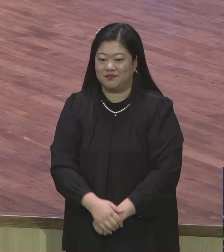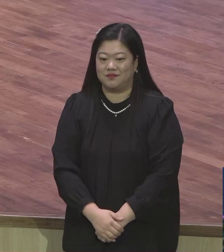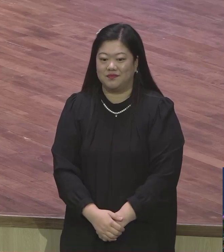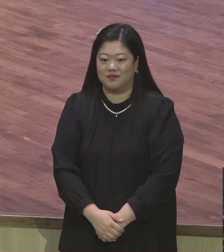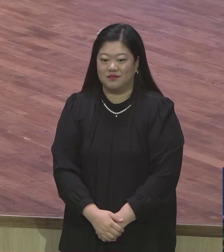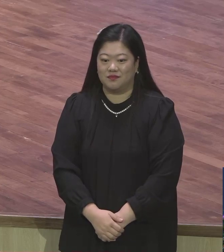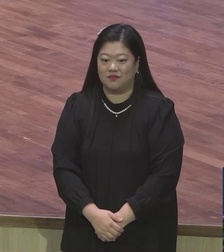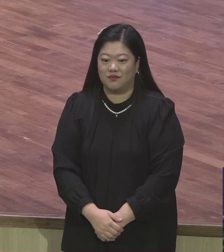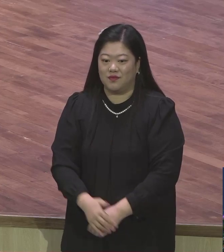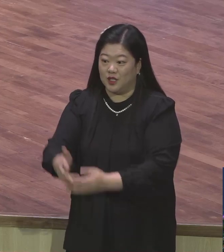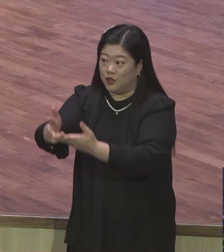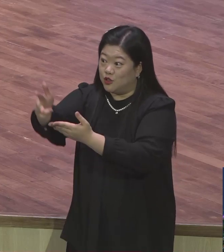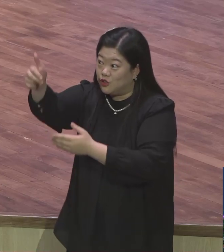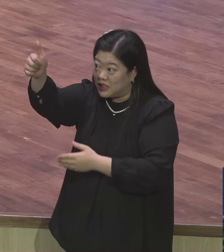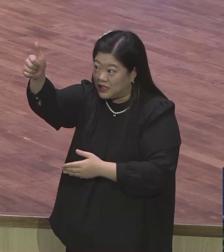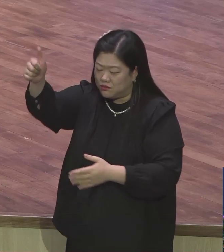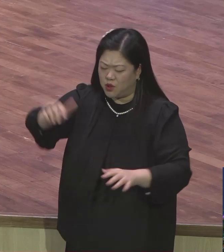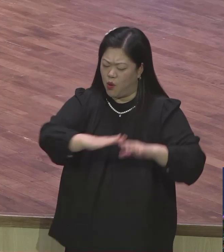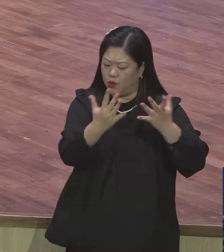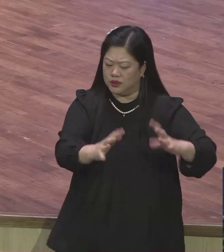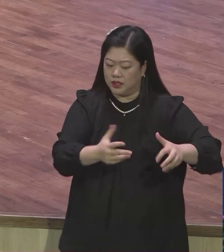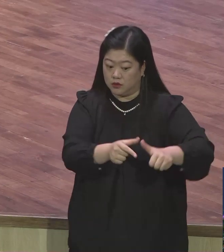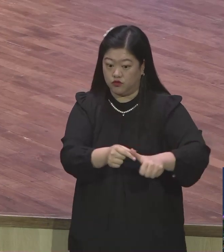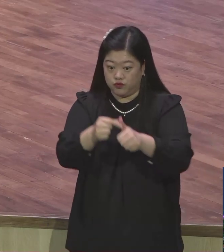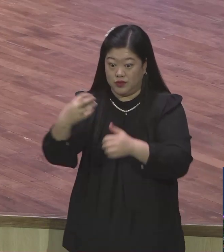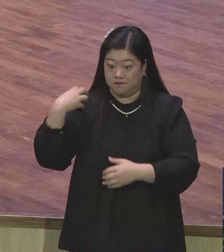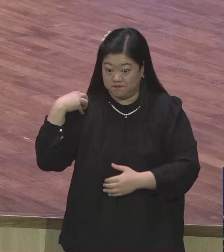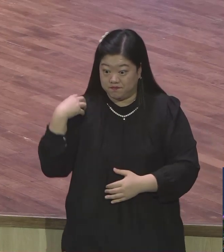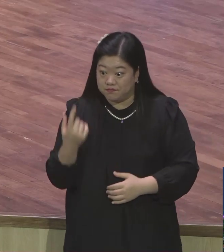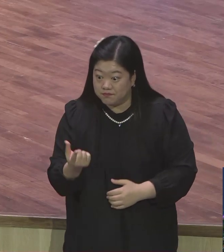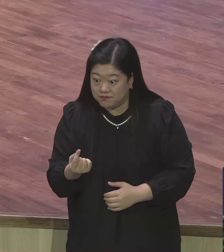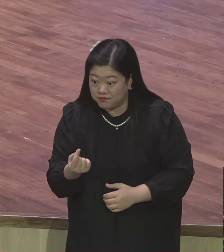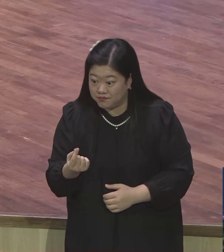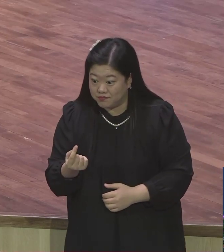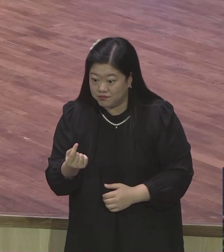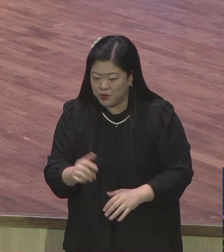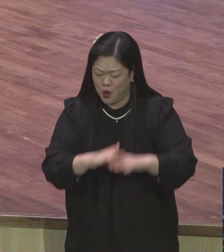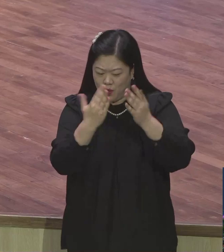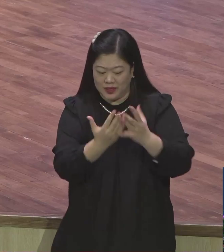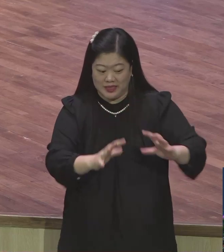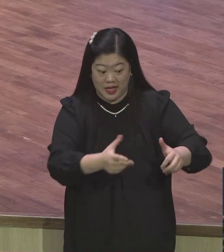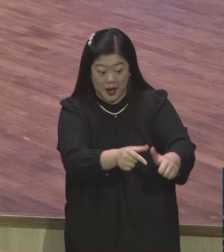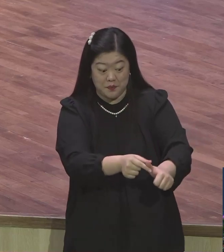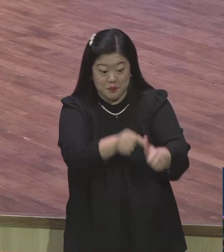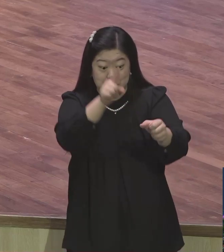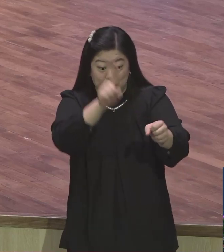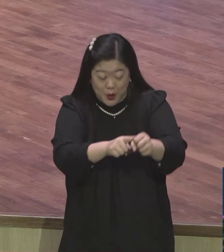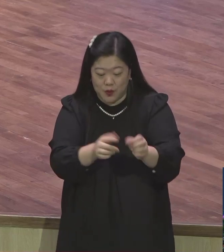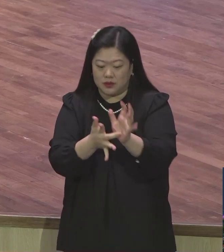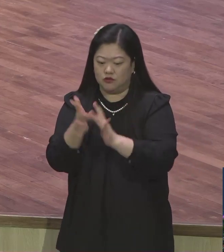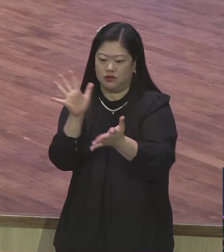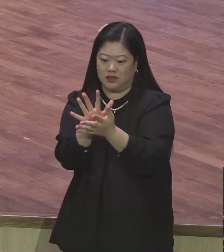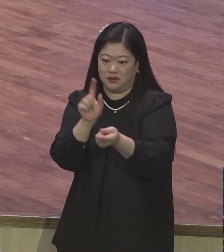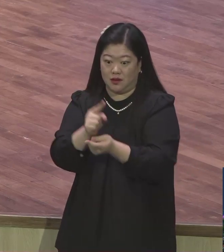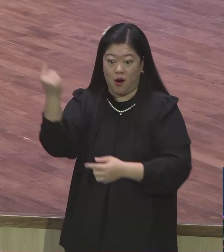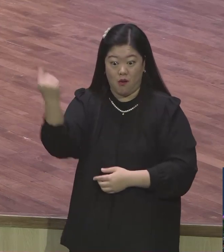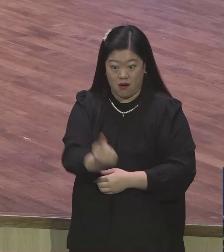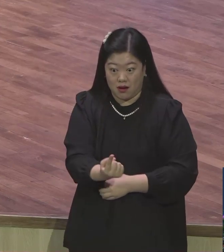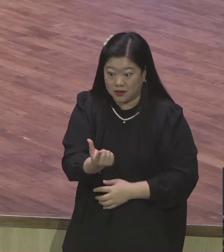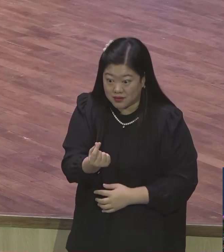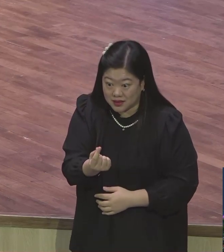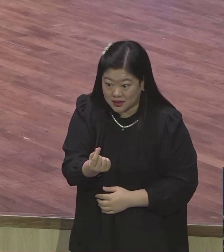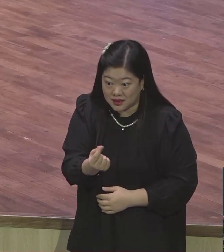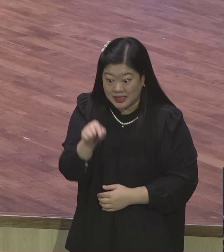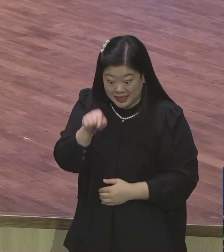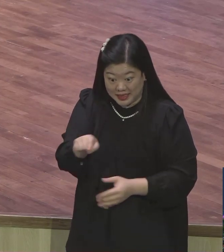우리 주님은 온 세상의 구주십니다. 온 세상 살리려고 오신 분이십니다. 이